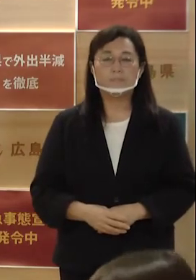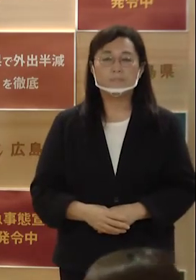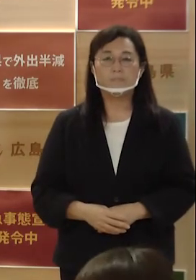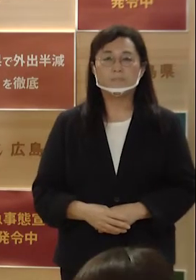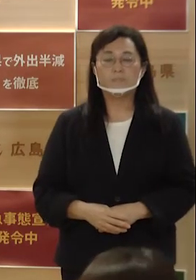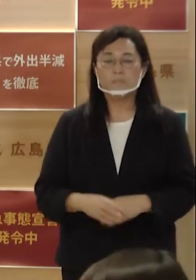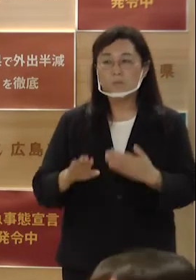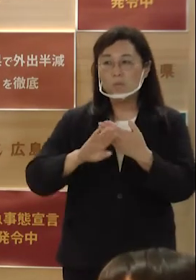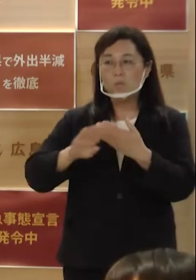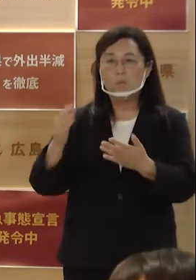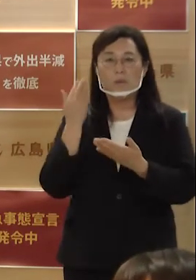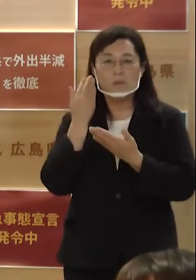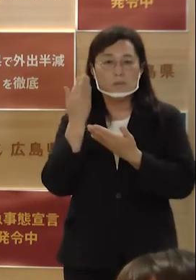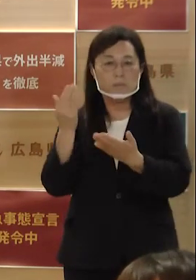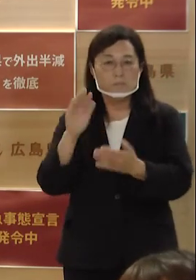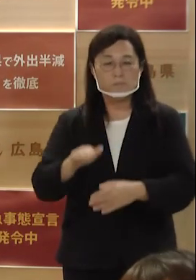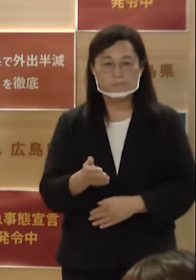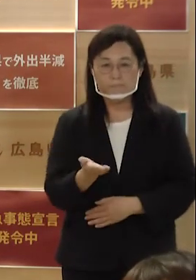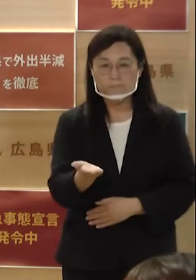その他いかがでしょうか。